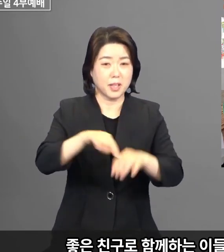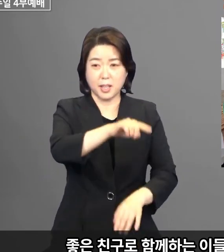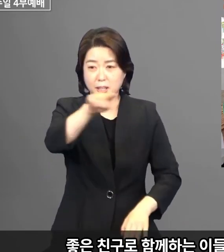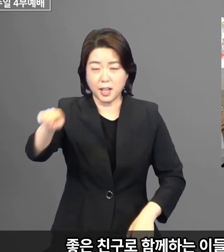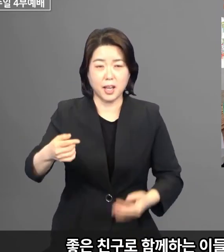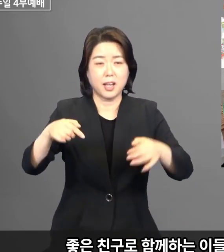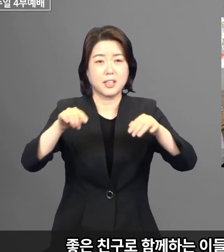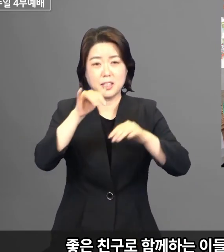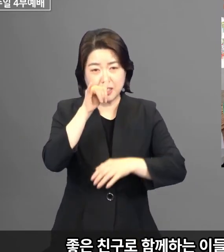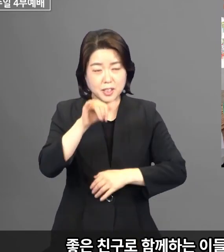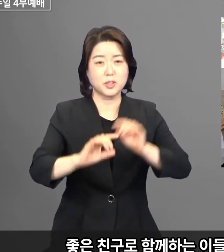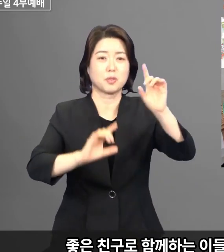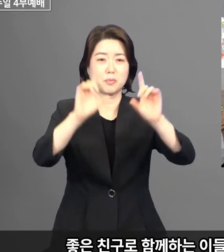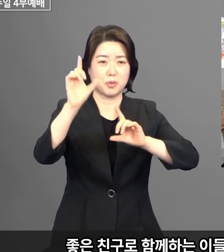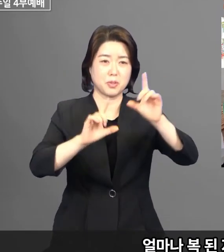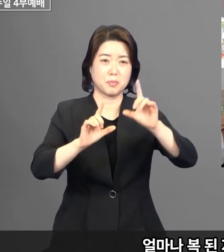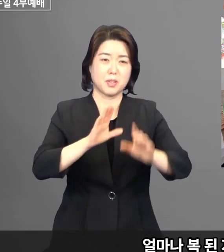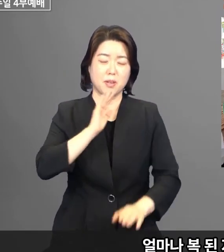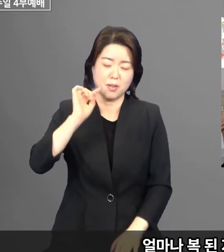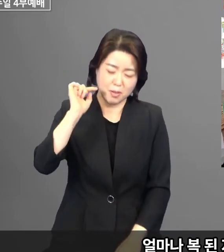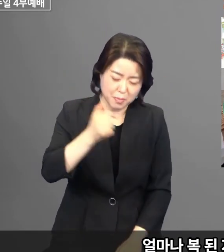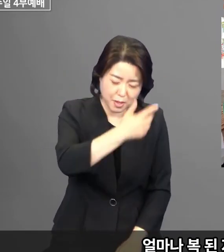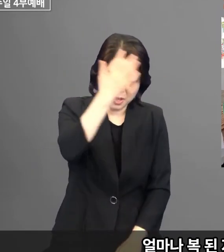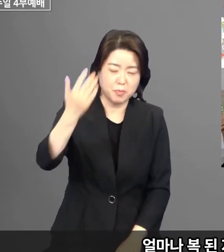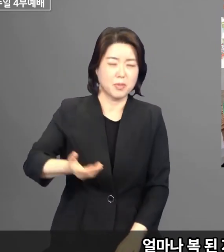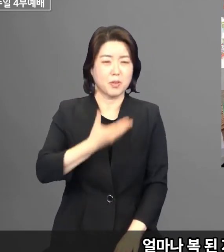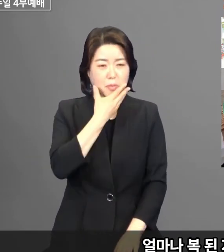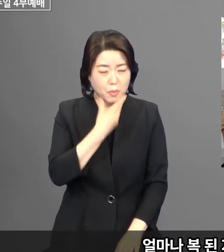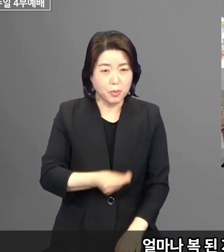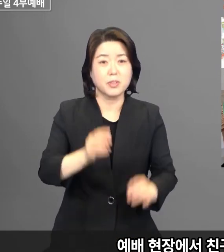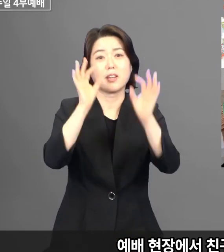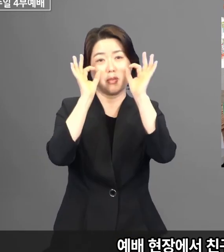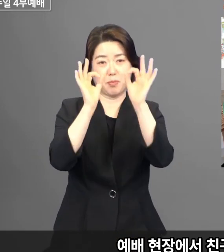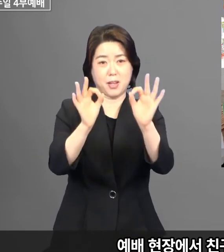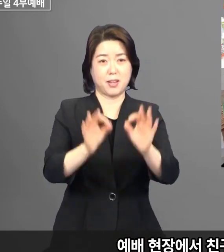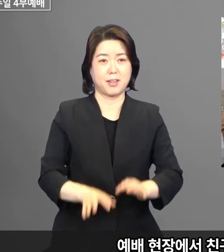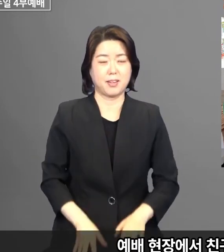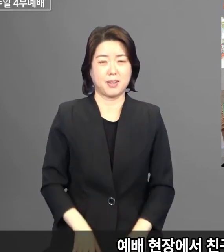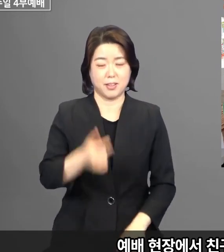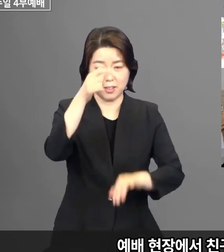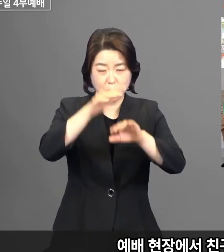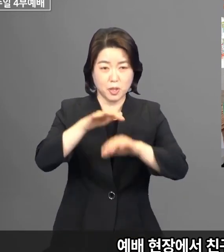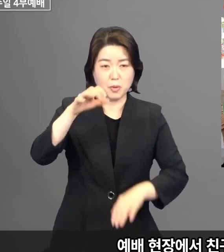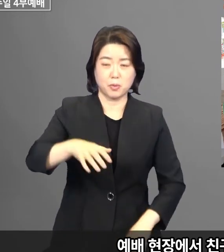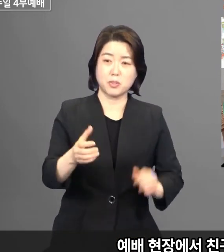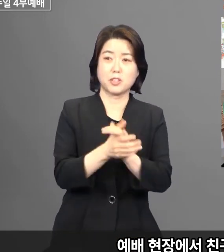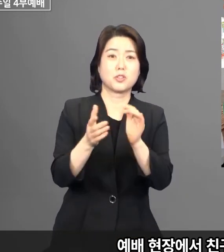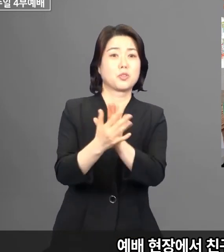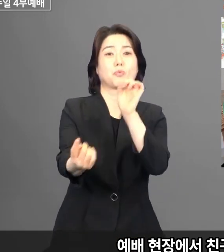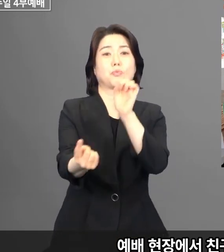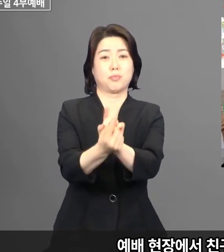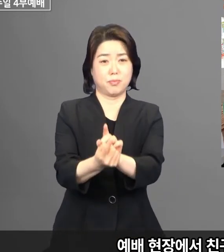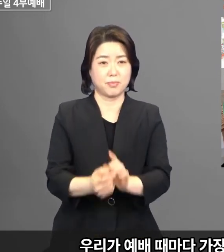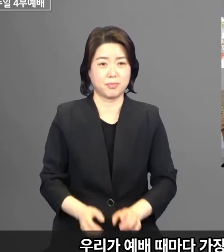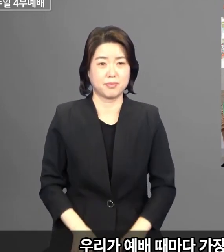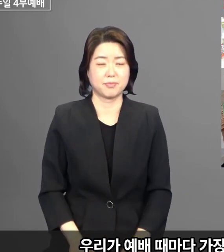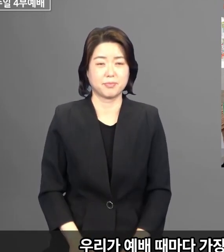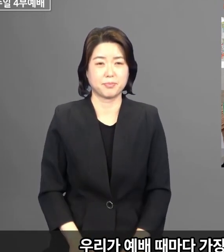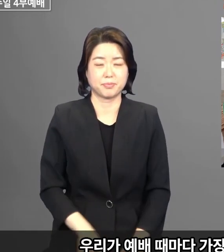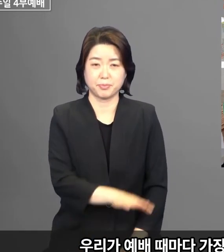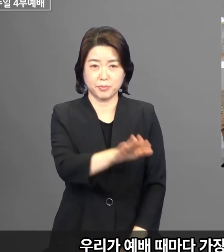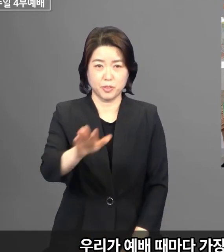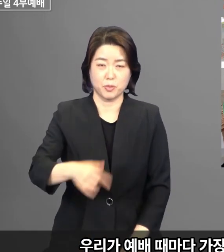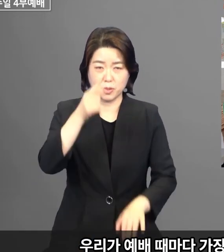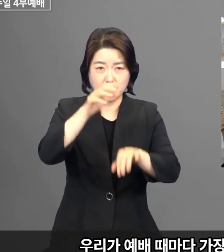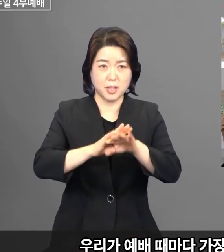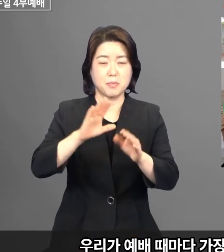모습이 얼마나 아름답고 얼마나 복된지를 본 겁니다. 예배 현장에서 친구들을 만난 겁니다. 우리가 예배